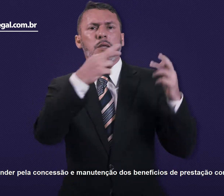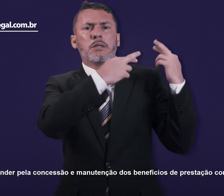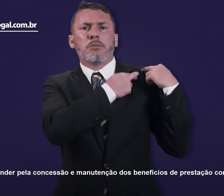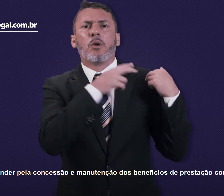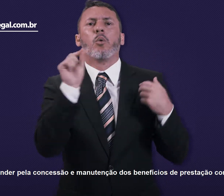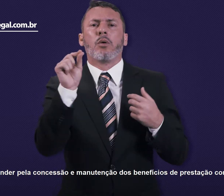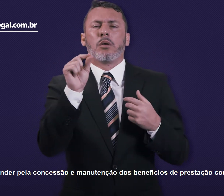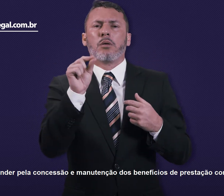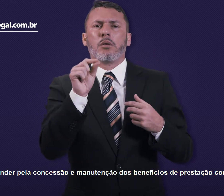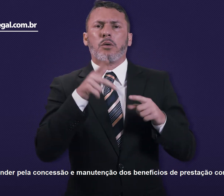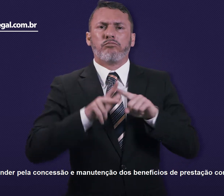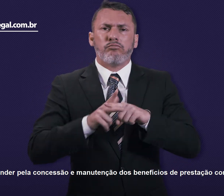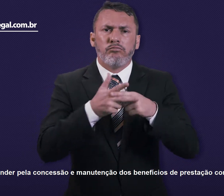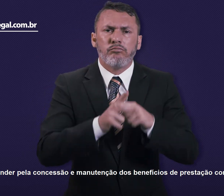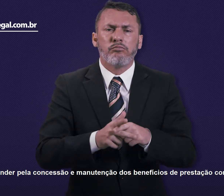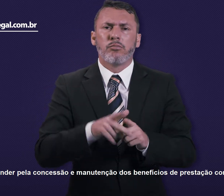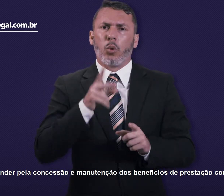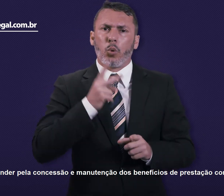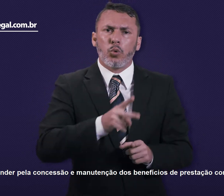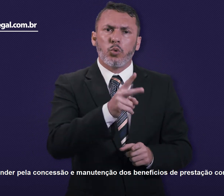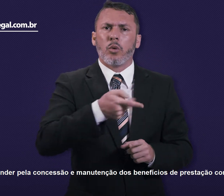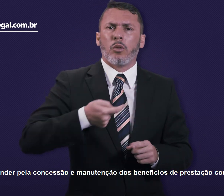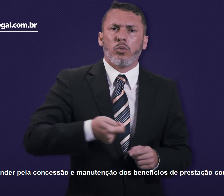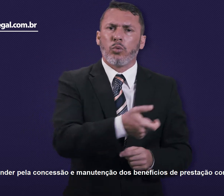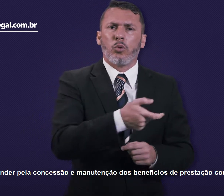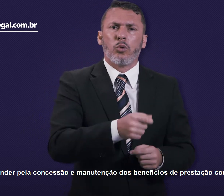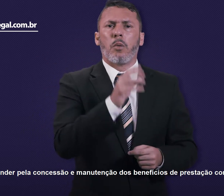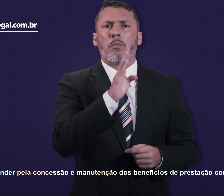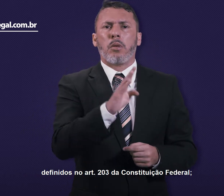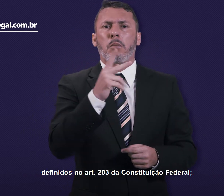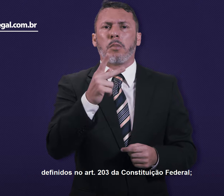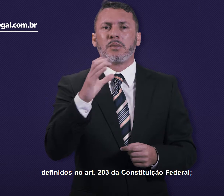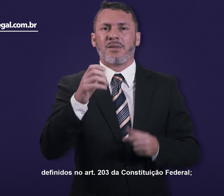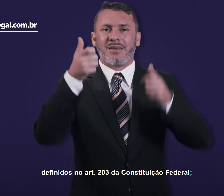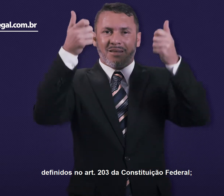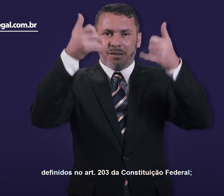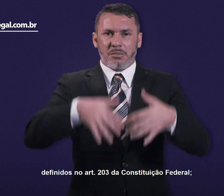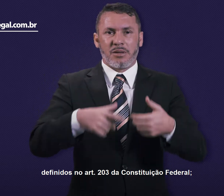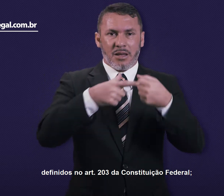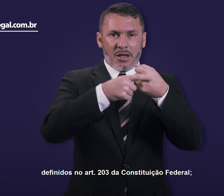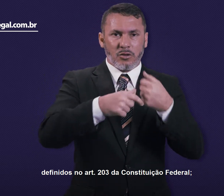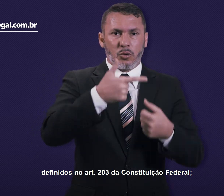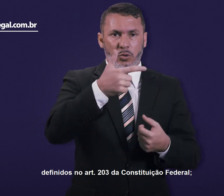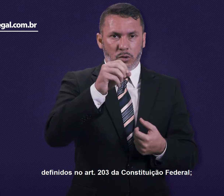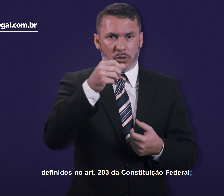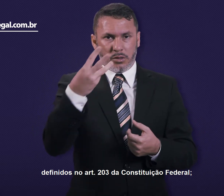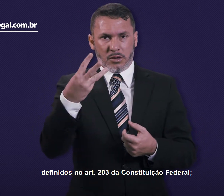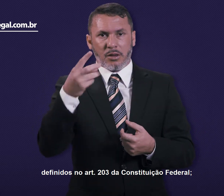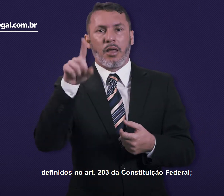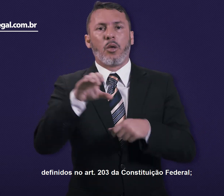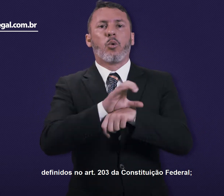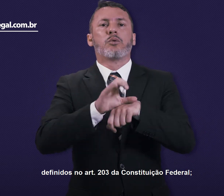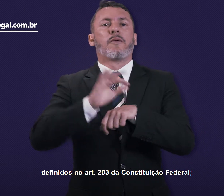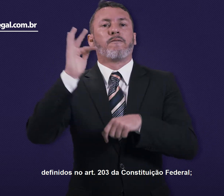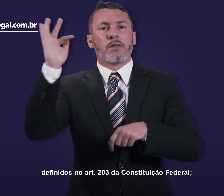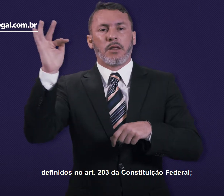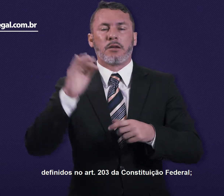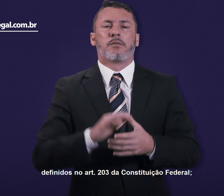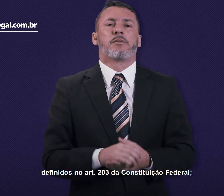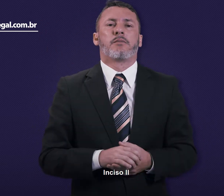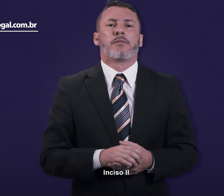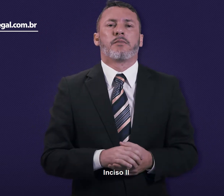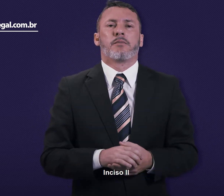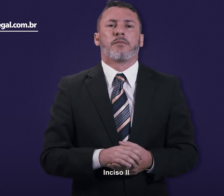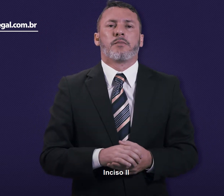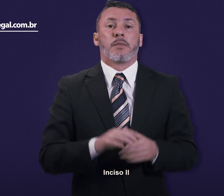Responder pela concessão e manutenção dos benefícios de prestação continuada definidos no artigo 203 da Constituição